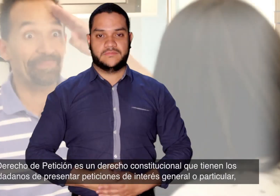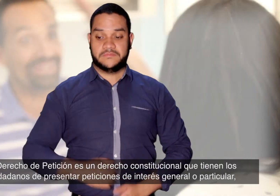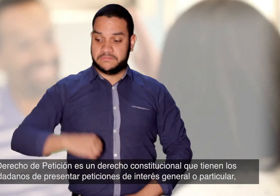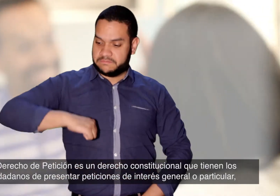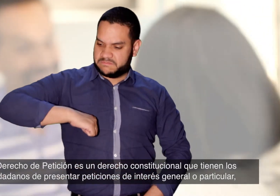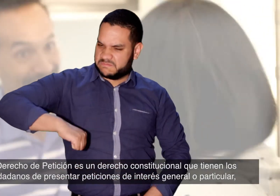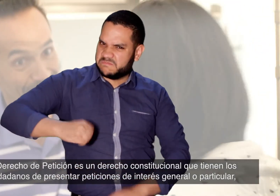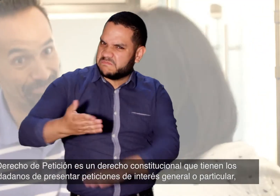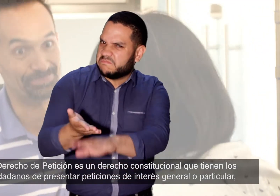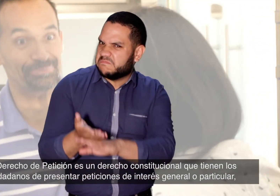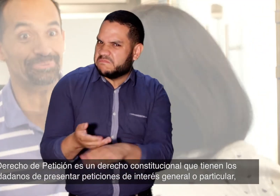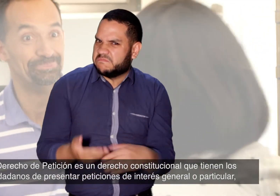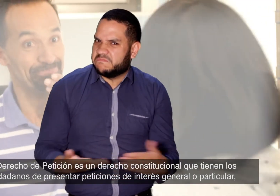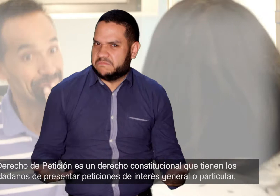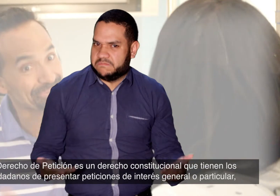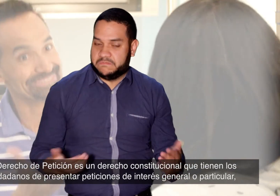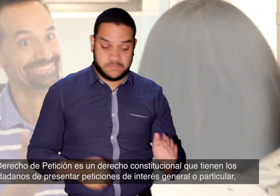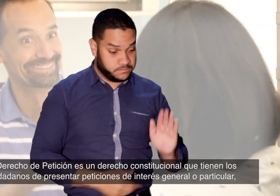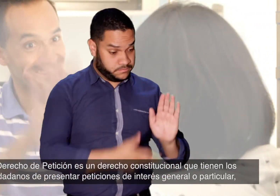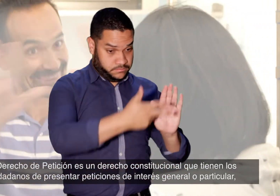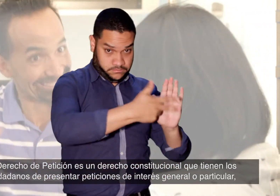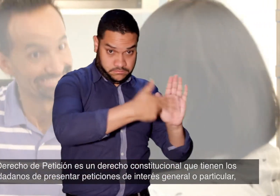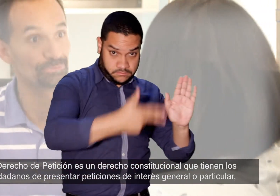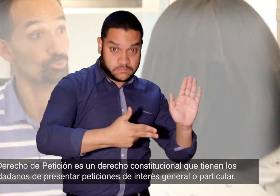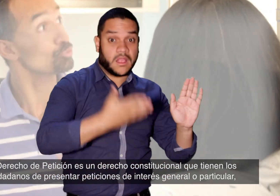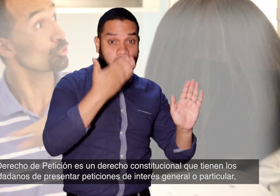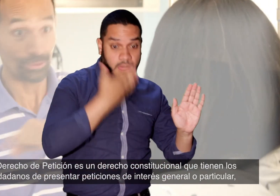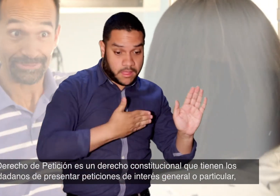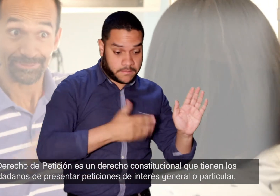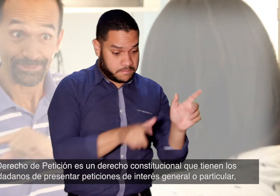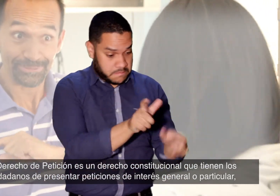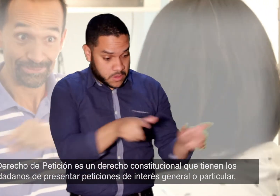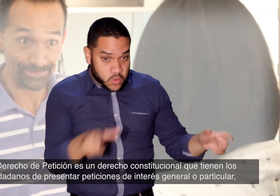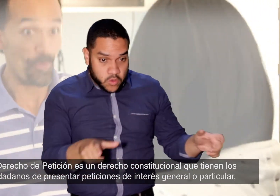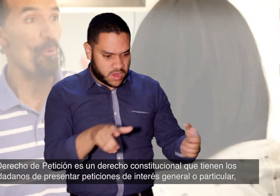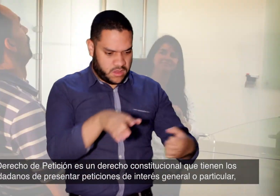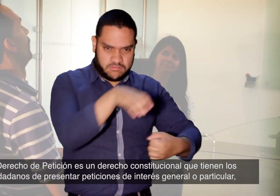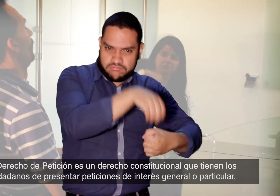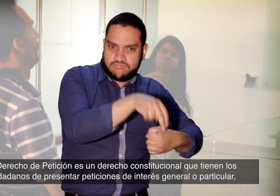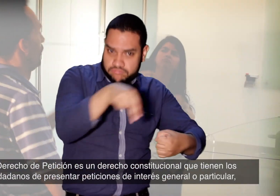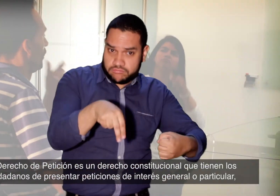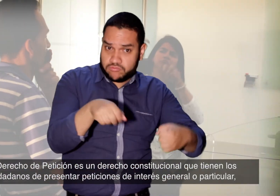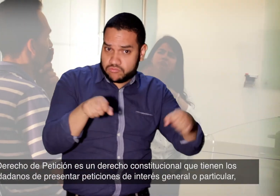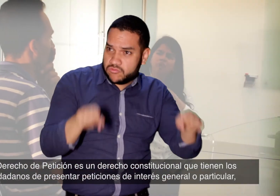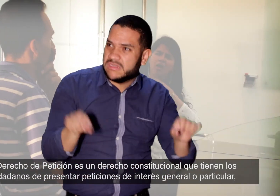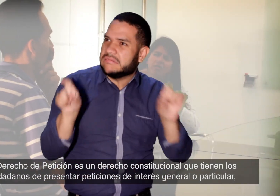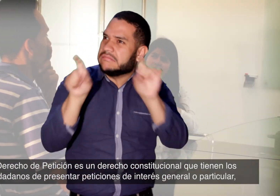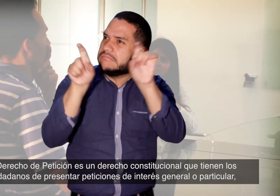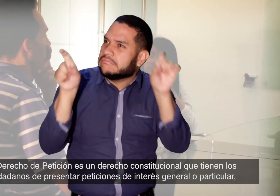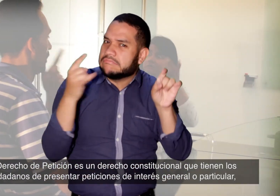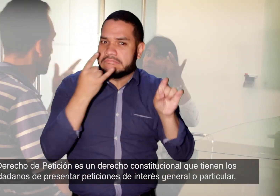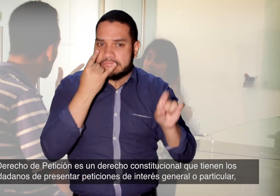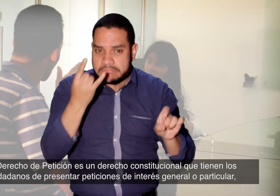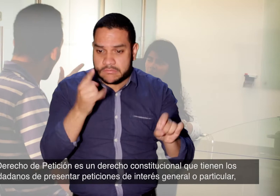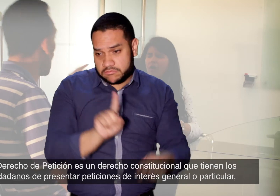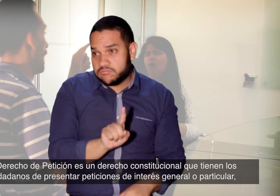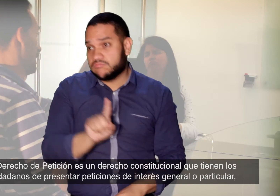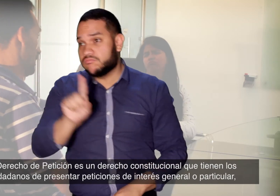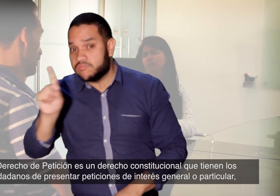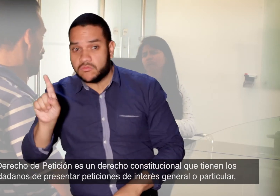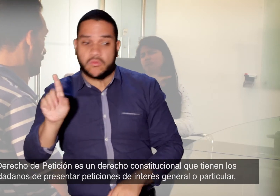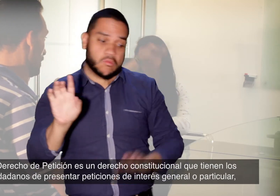El derecho de petición es un derecho constitucional que tienen los ciudadanos de presentar peticiones de interés general o particular,